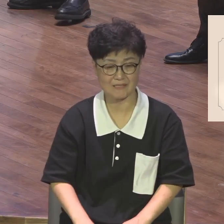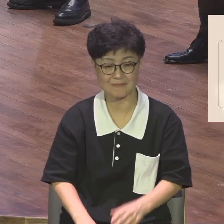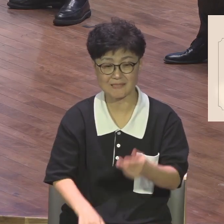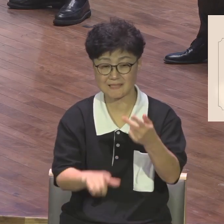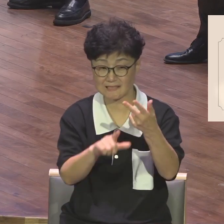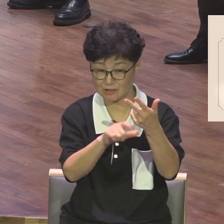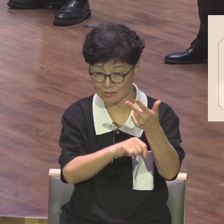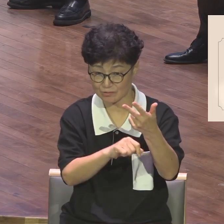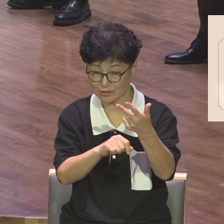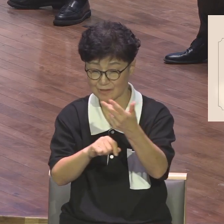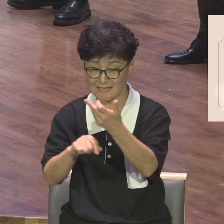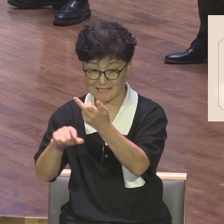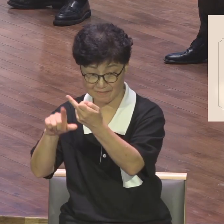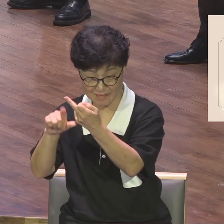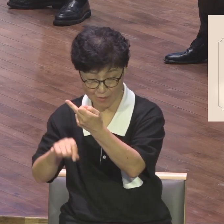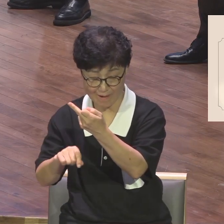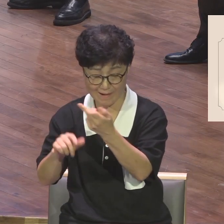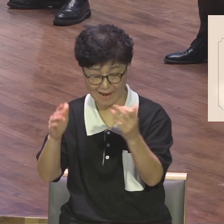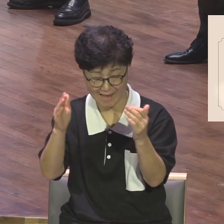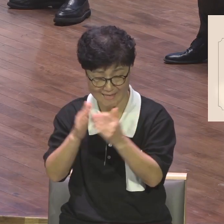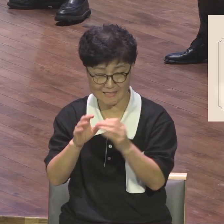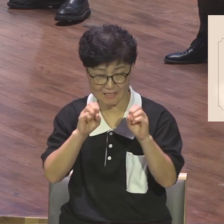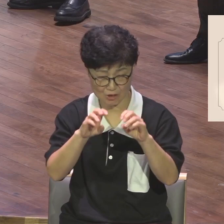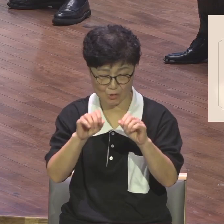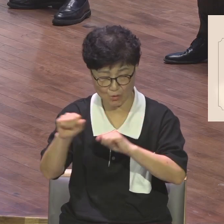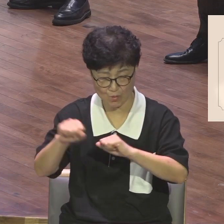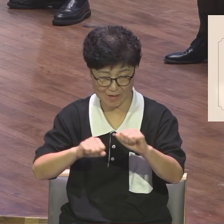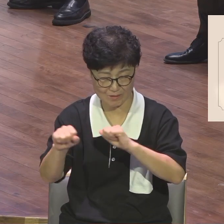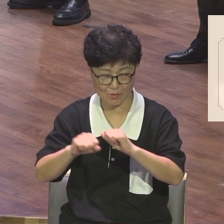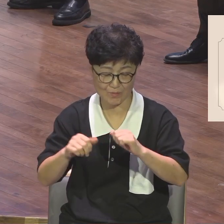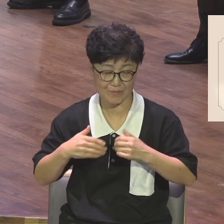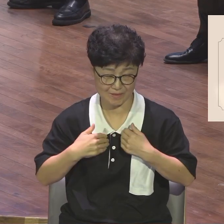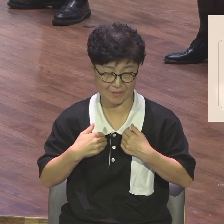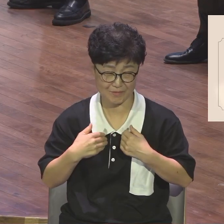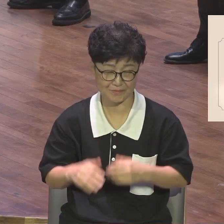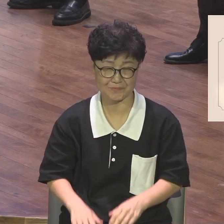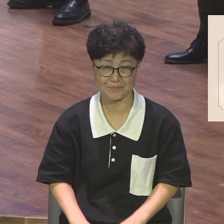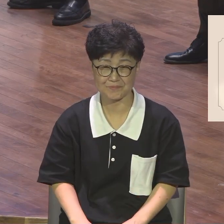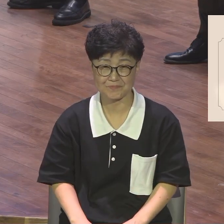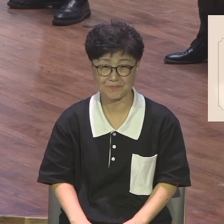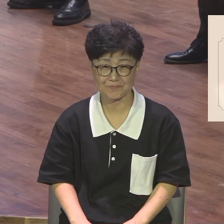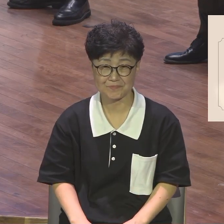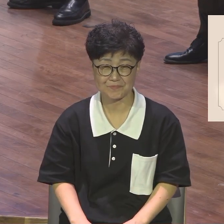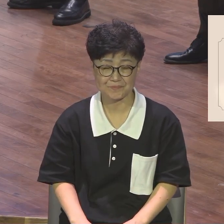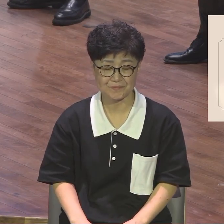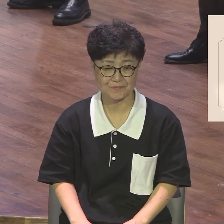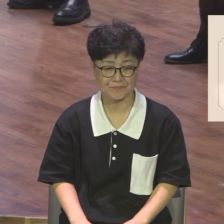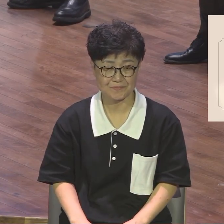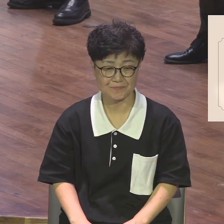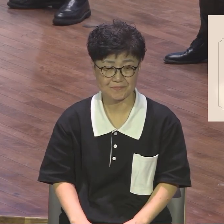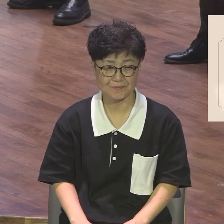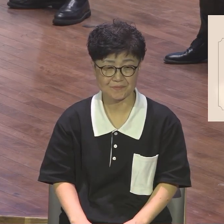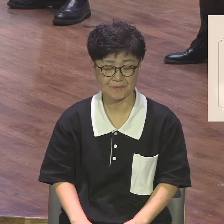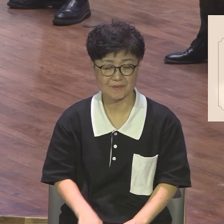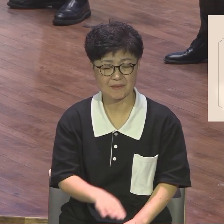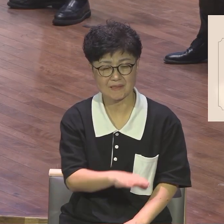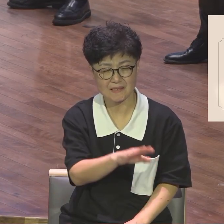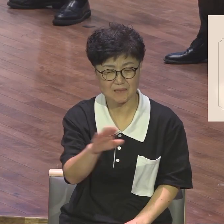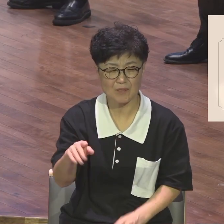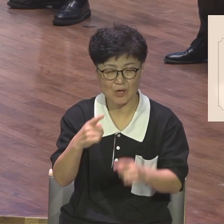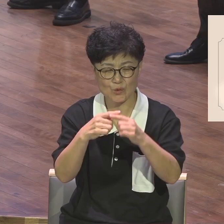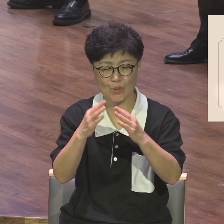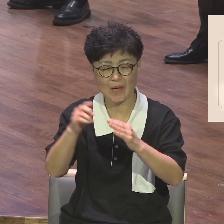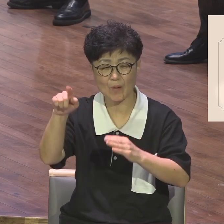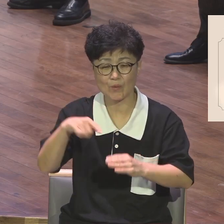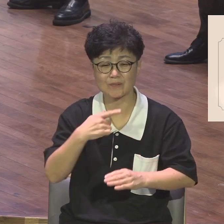표대가 정해졌습니다. 한 번 더 원모어입니다. 90일간의 전도 여정을 통해서 이제 등록 방문했던 그러나 미정착한